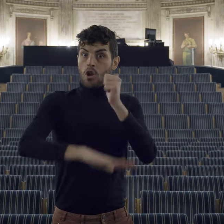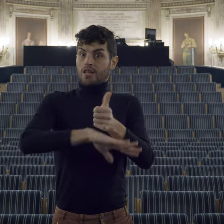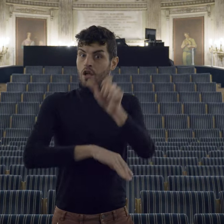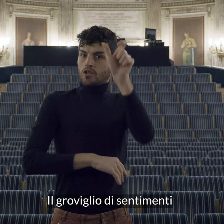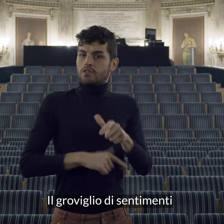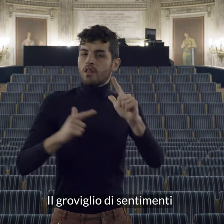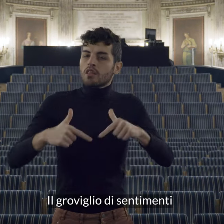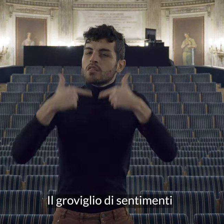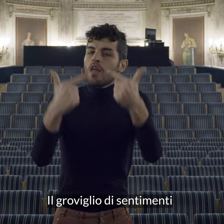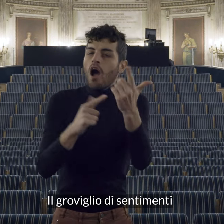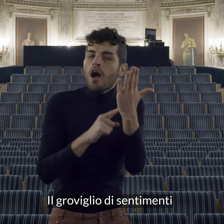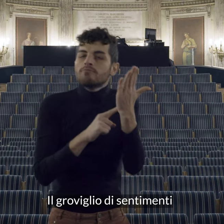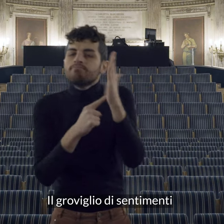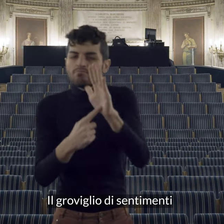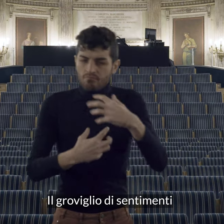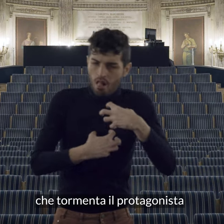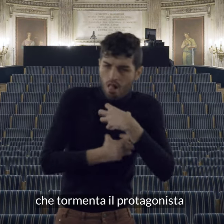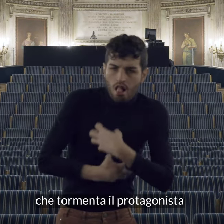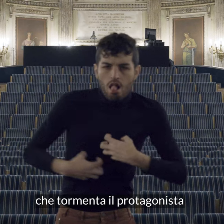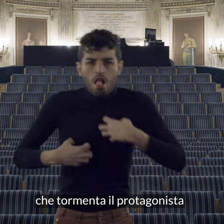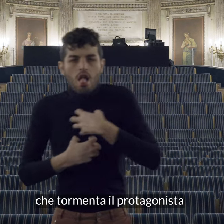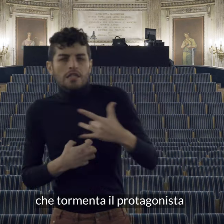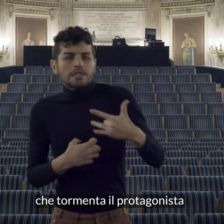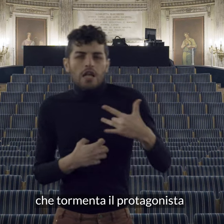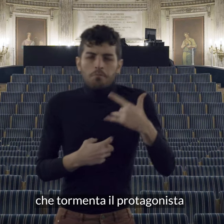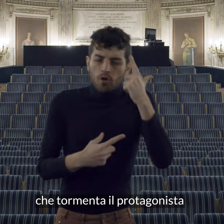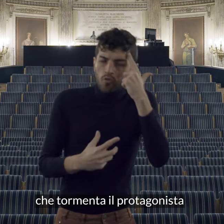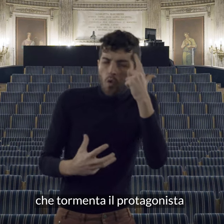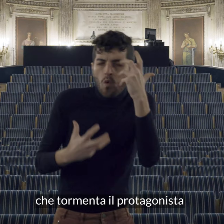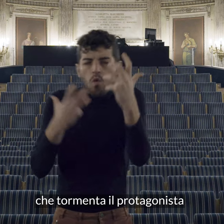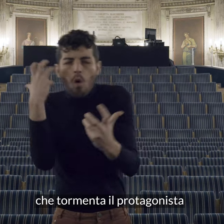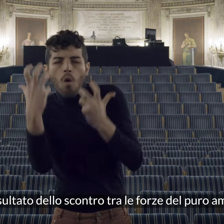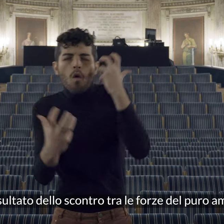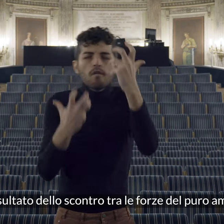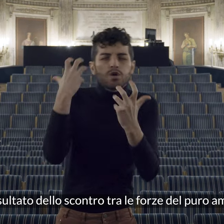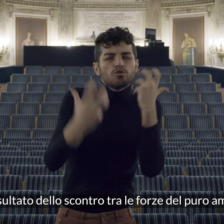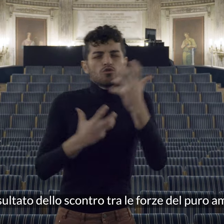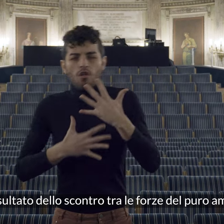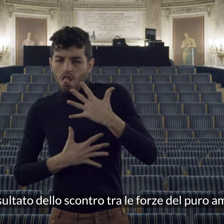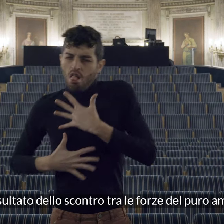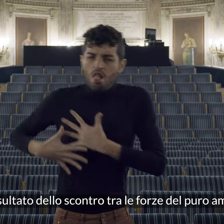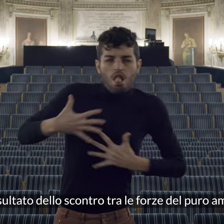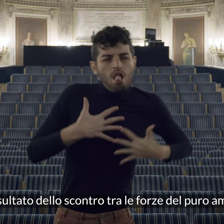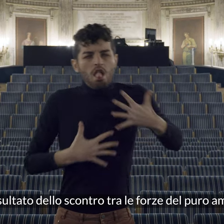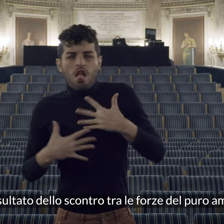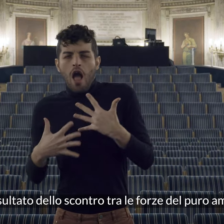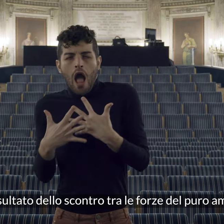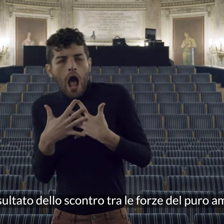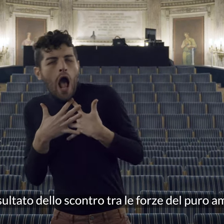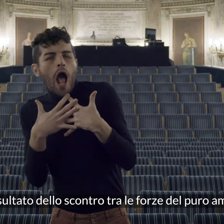il groviglio di sentimenti che tormenta il protagonista è il risultato dello scontro tra forze